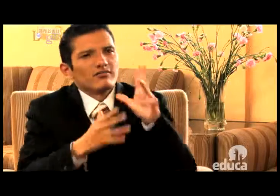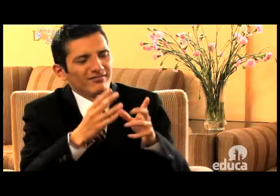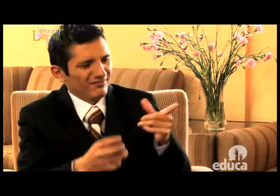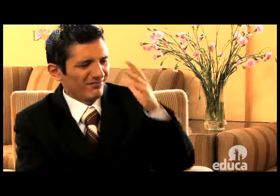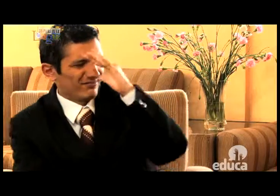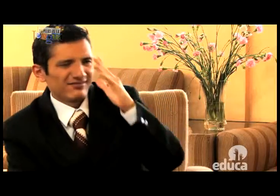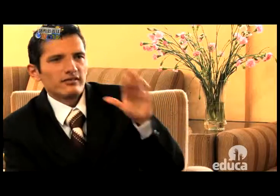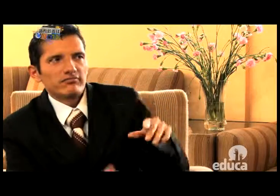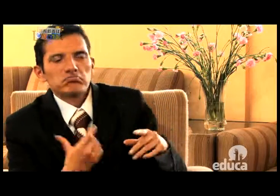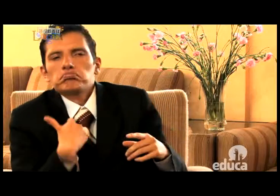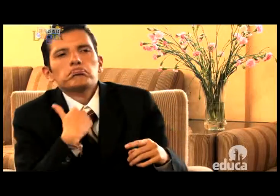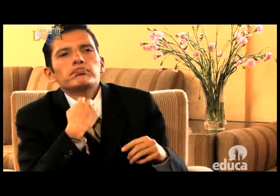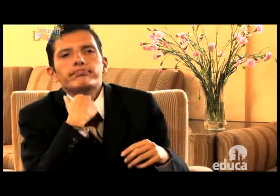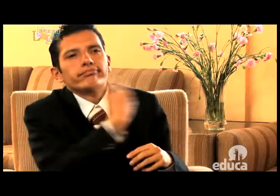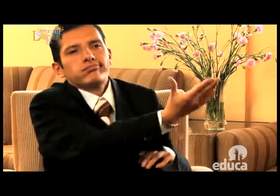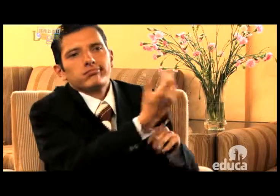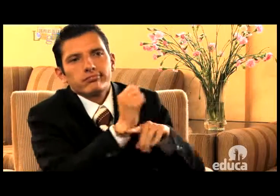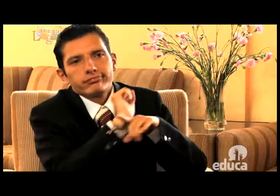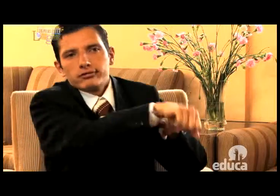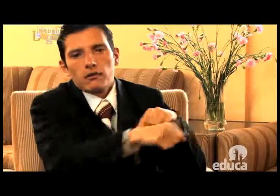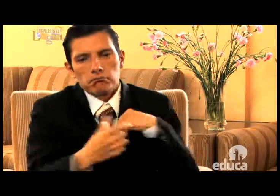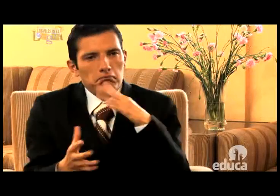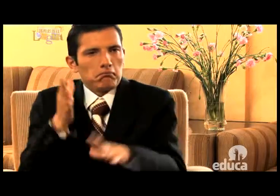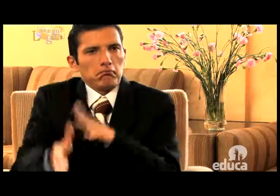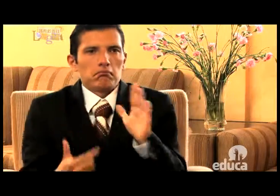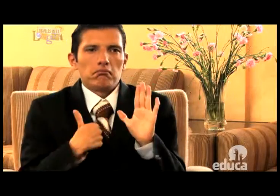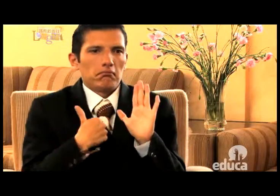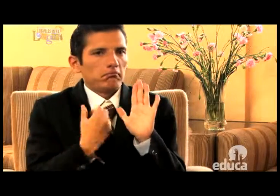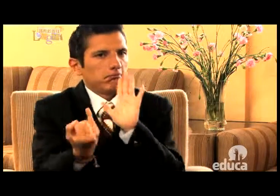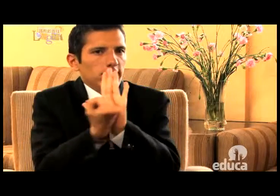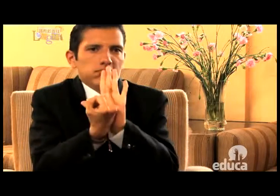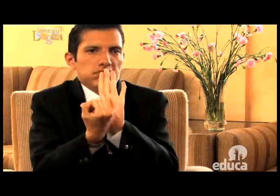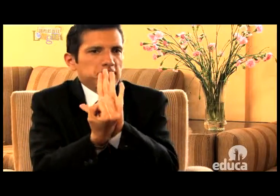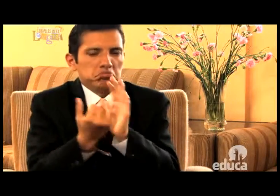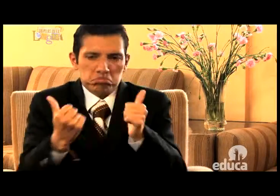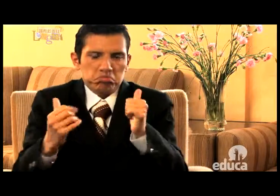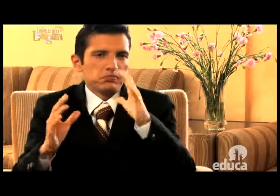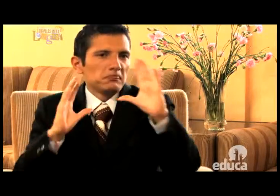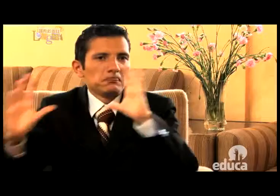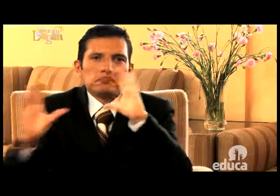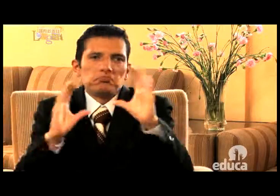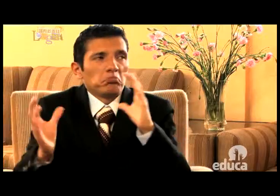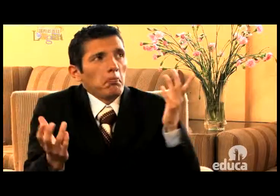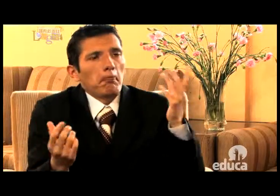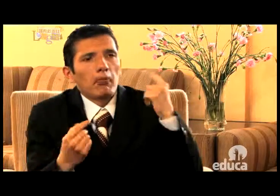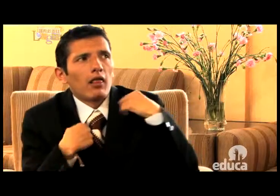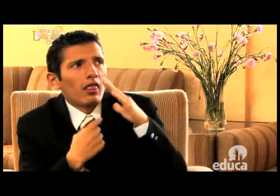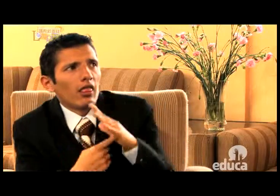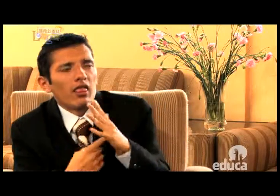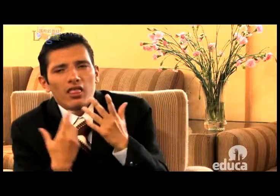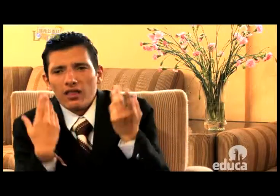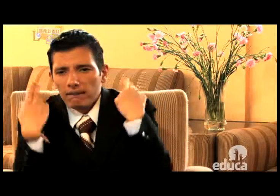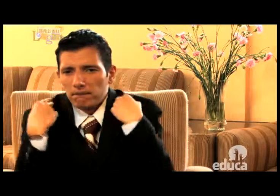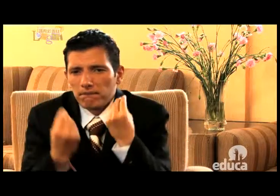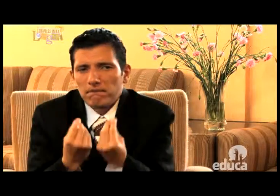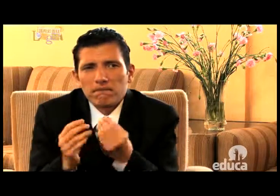discriminado. No importa, yo uso la lengua de señas y esa es mi identidad. Podemos comunicarnos por